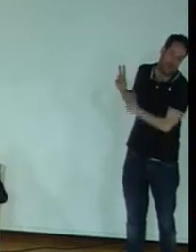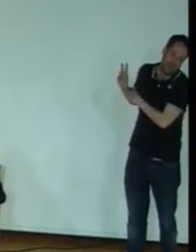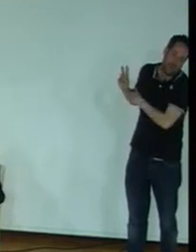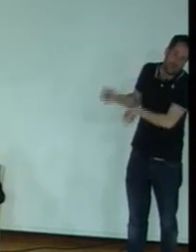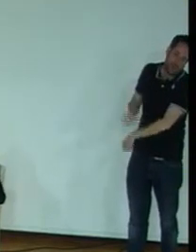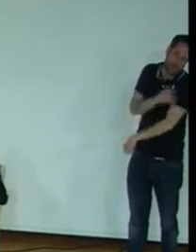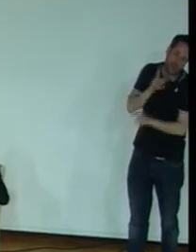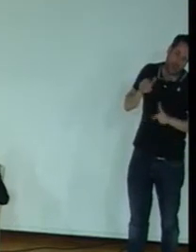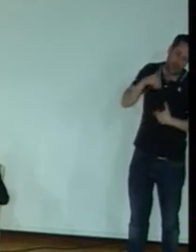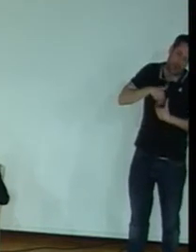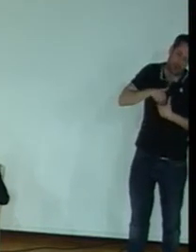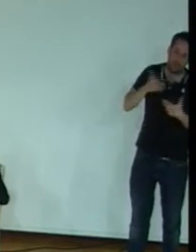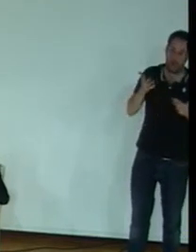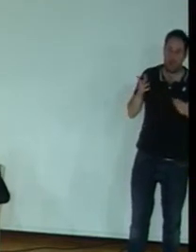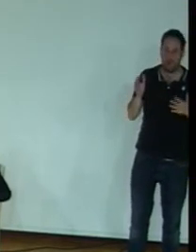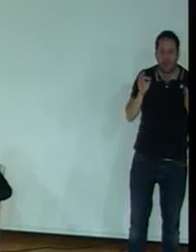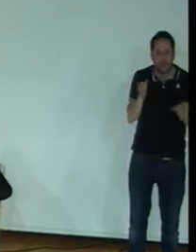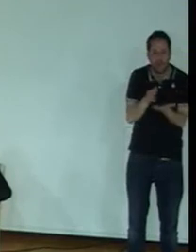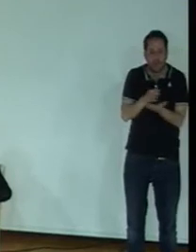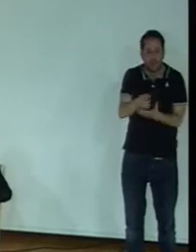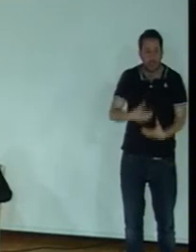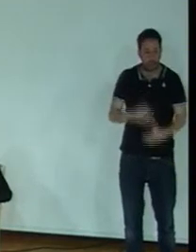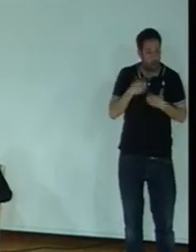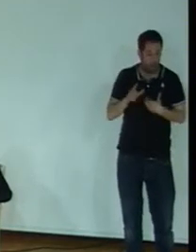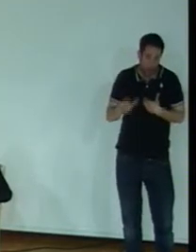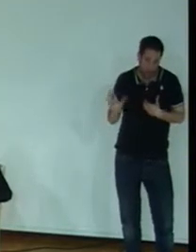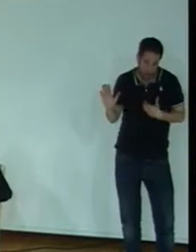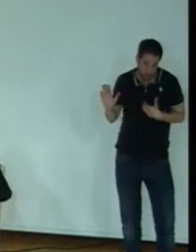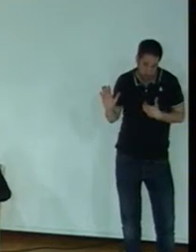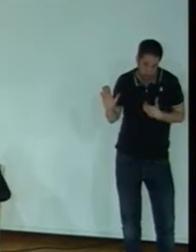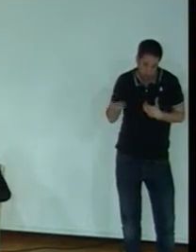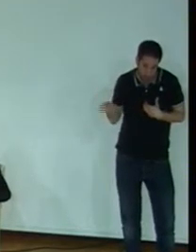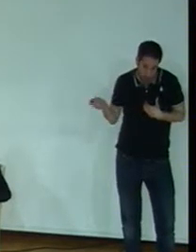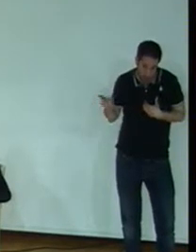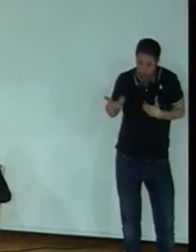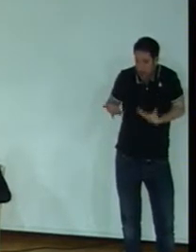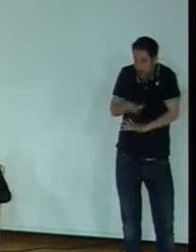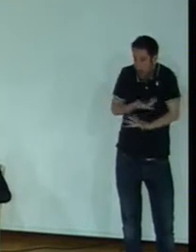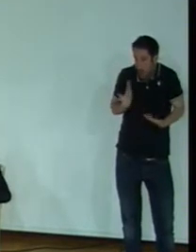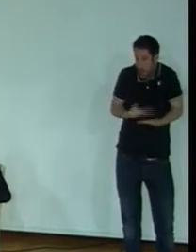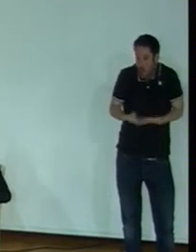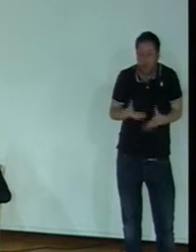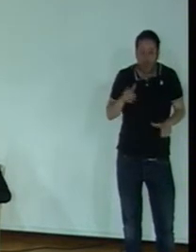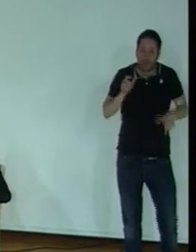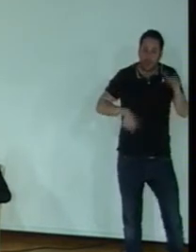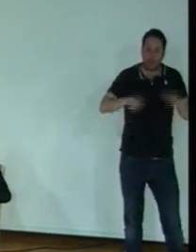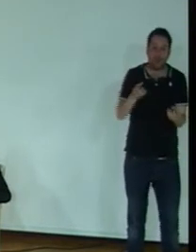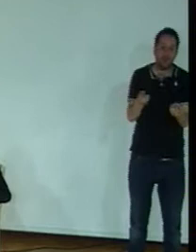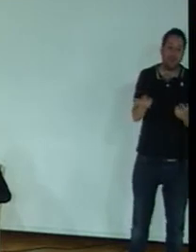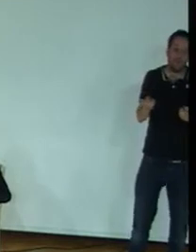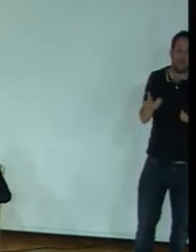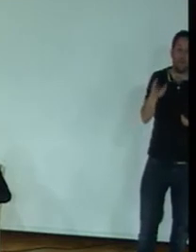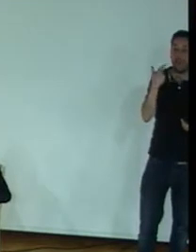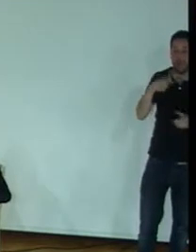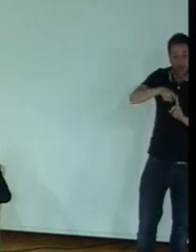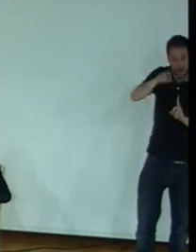hein, sans parler de stratégie du choc, il y a un choc émotionnel, voilà, qui se passe. Et donc, la plupart des gens, on l'a vu dans